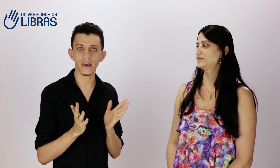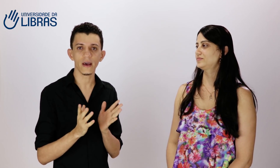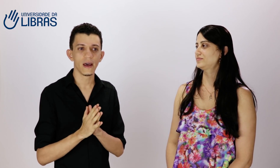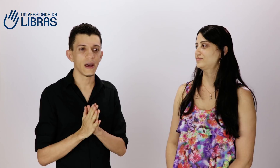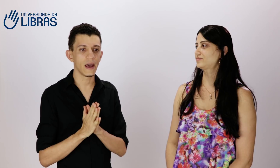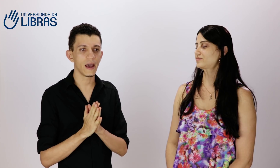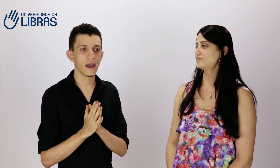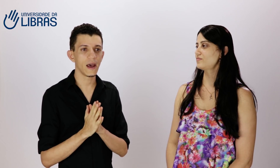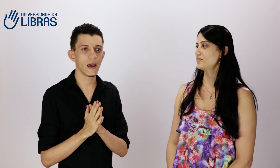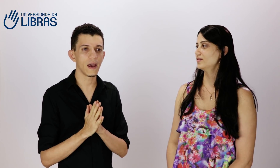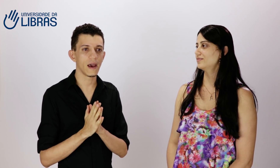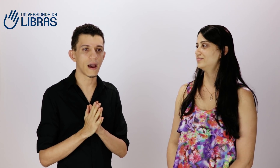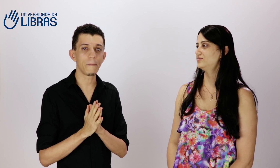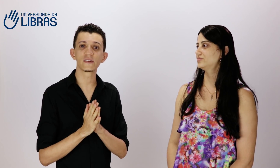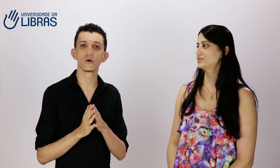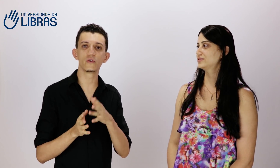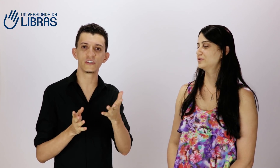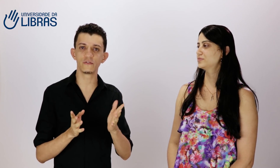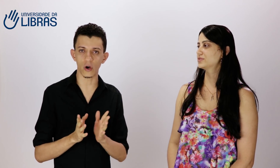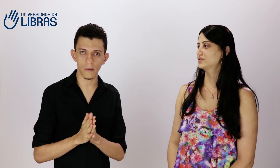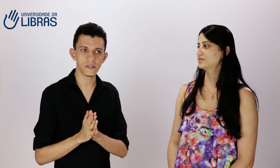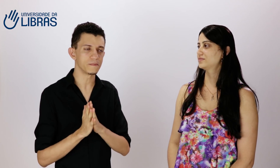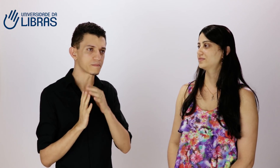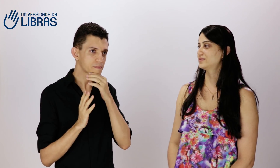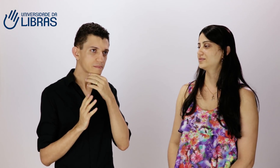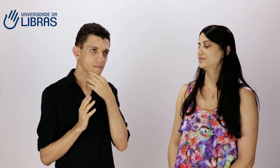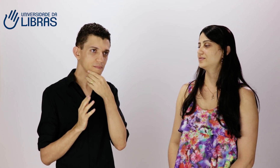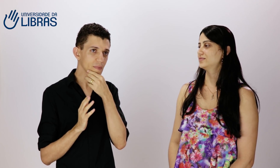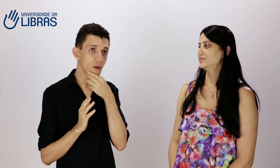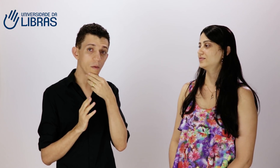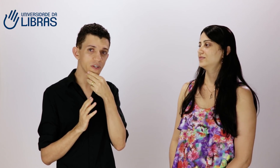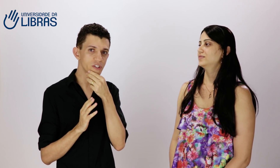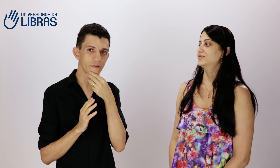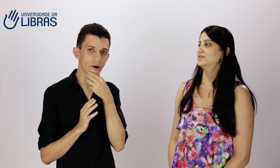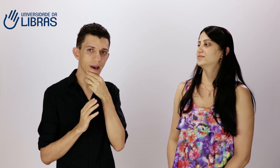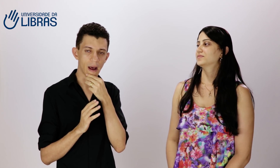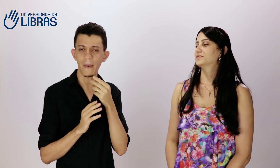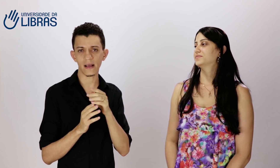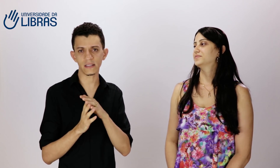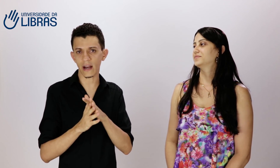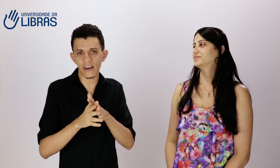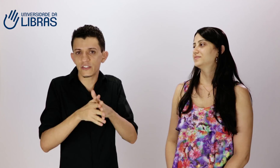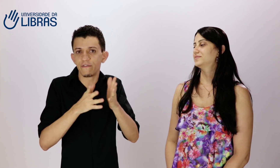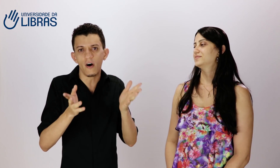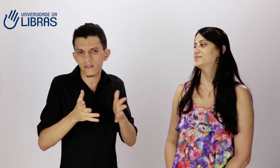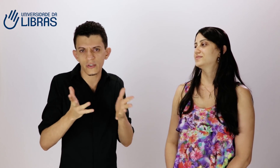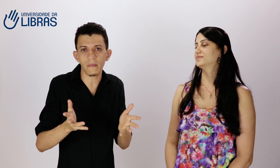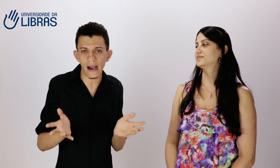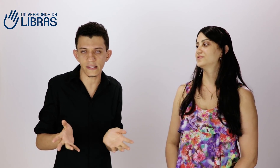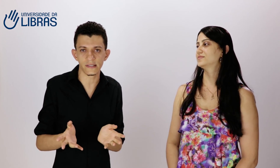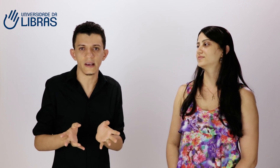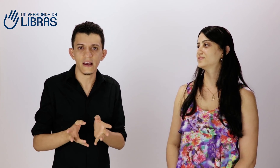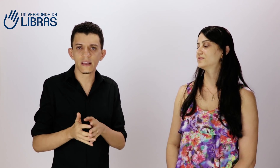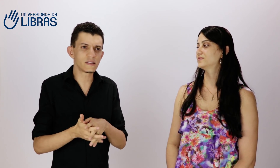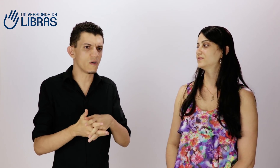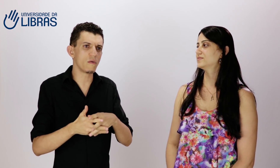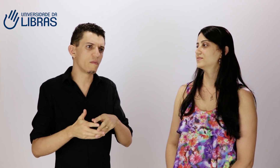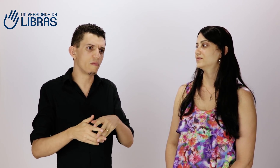descrevi a pessoa do Steve Jobs. E o objetivo era, através de fotos, de imagens que são